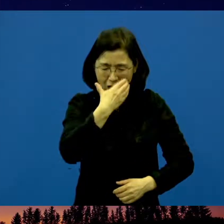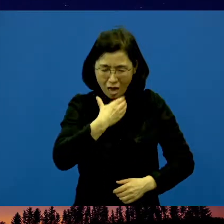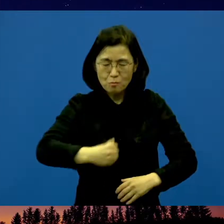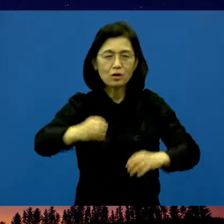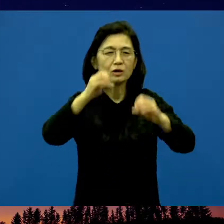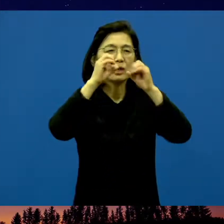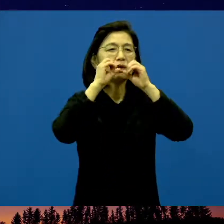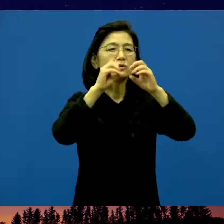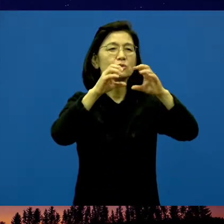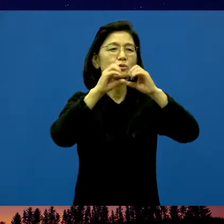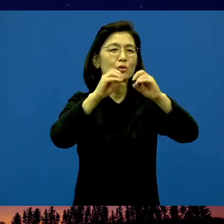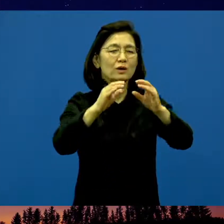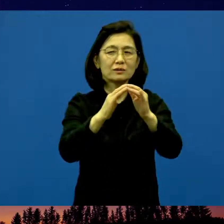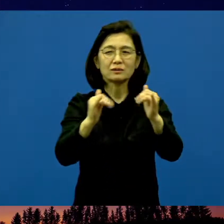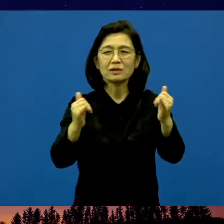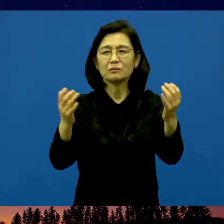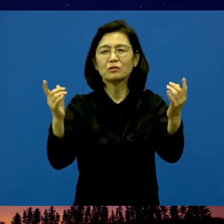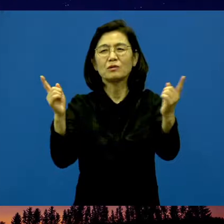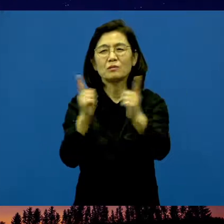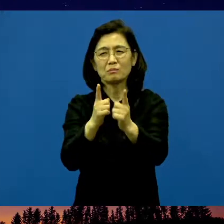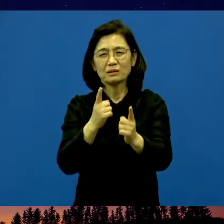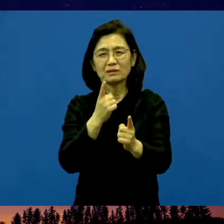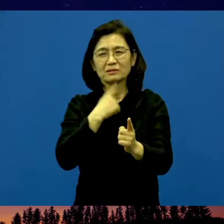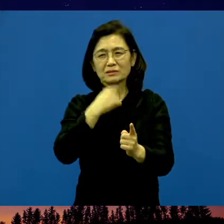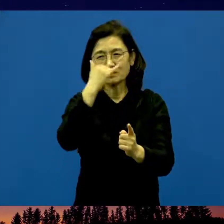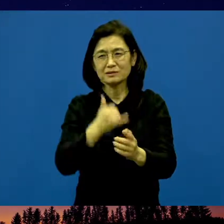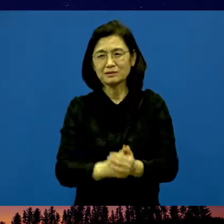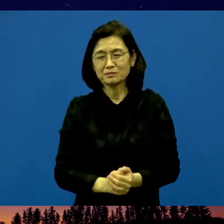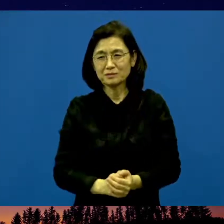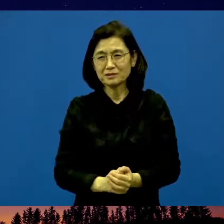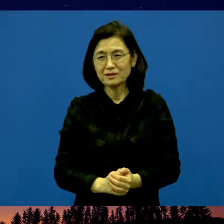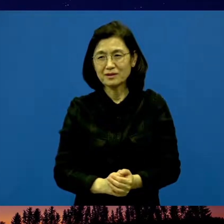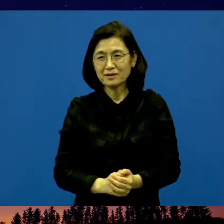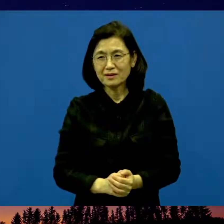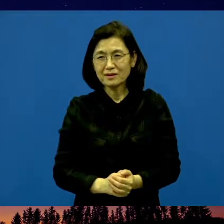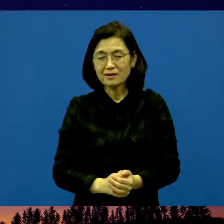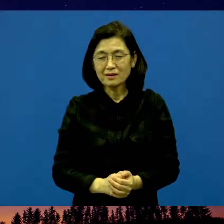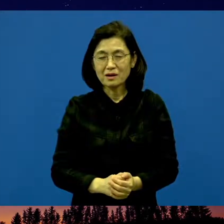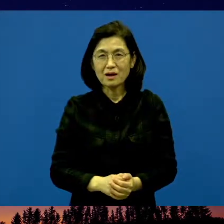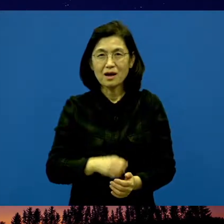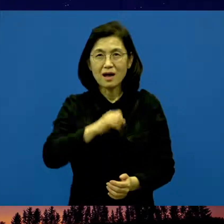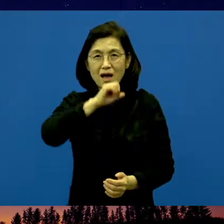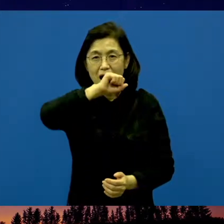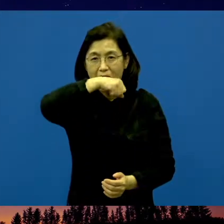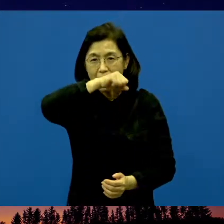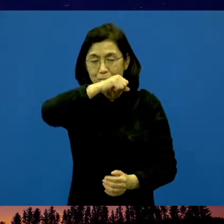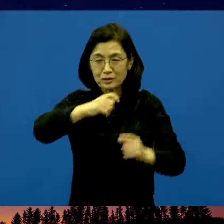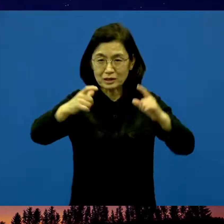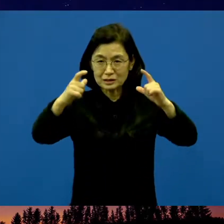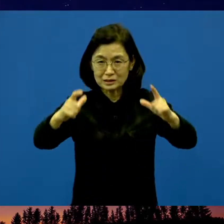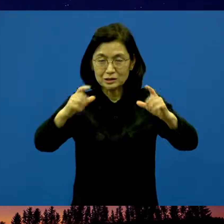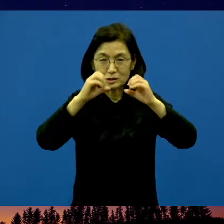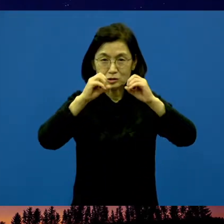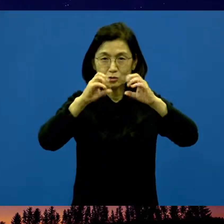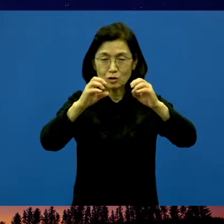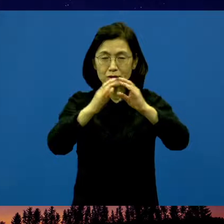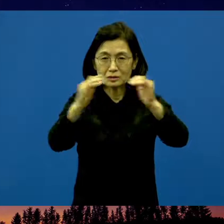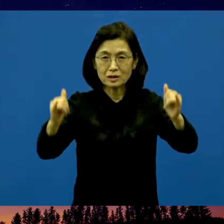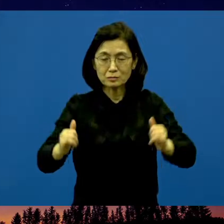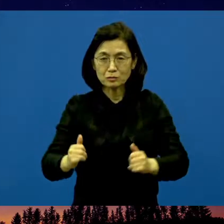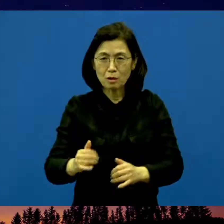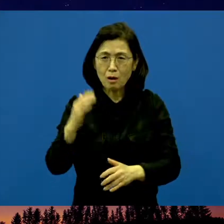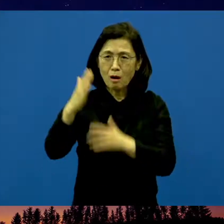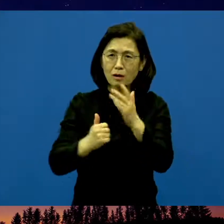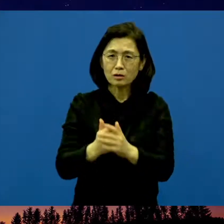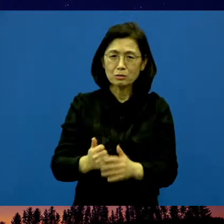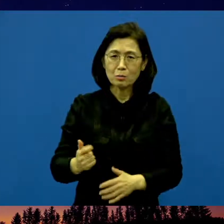여러분? 할 수 없이 내가 여기 왔다고, 하도 안 오니까 나라도 와야지 해가지고 할 수 없이 왔다고, 그런 선교사님 없어요, 여러분.